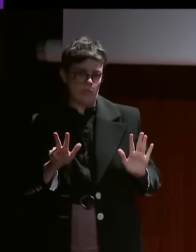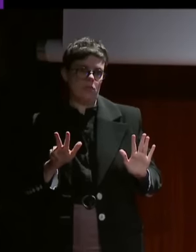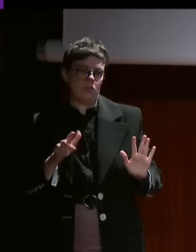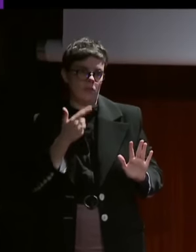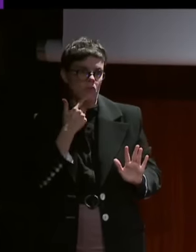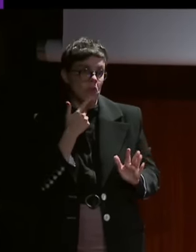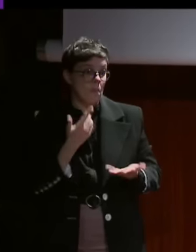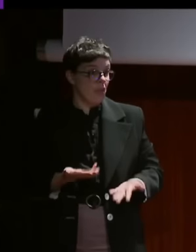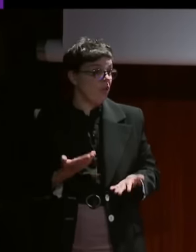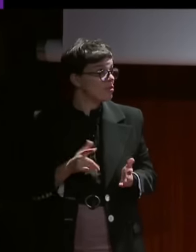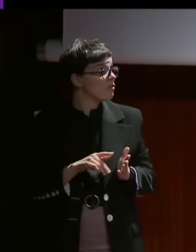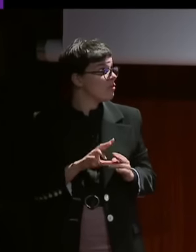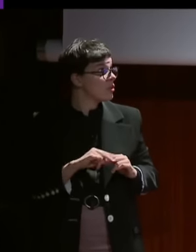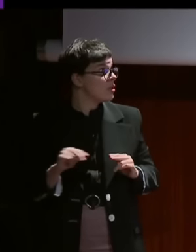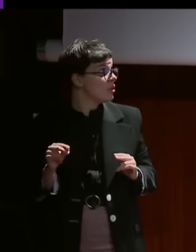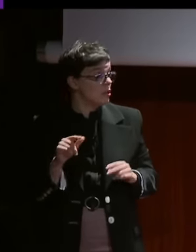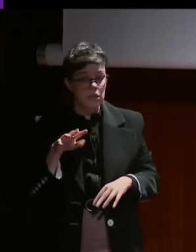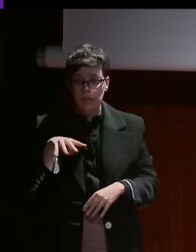depuis 2008.